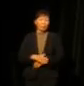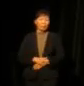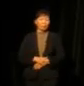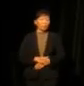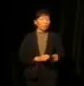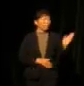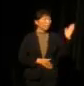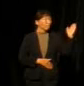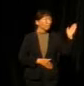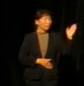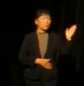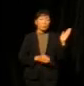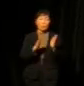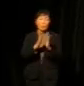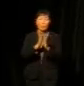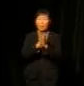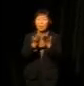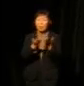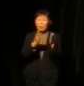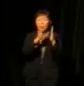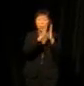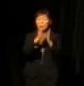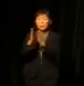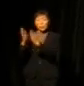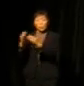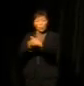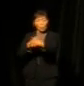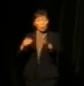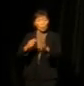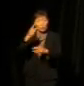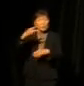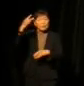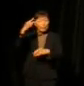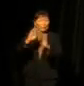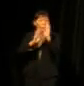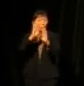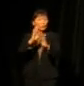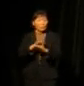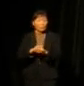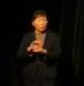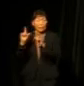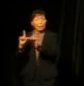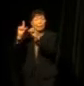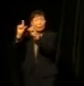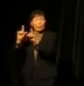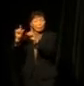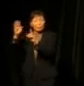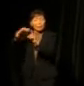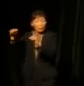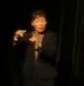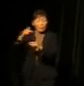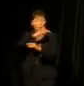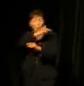これは図書室の様子です。2階にあります。東側、海側の方にの多くの本